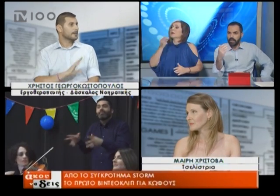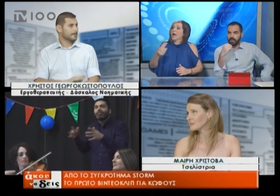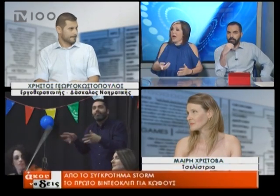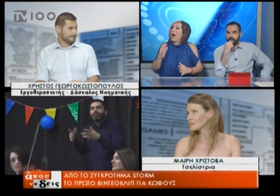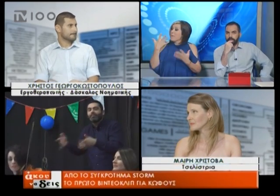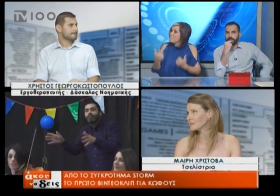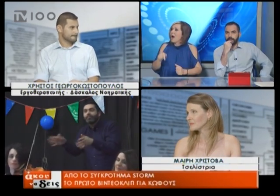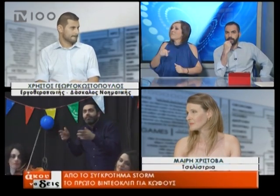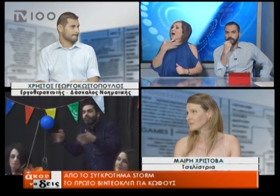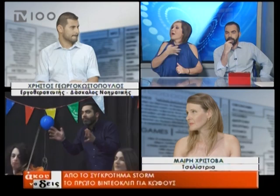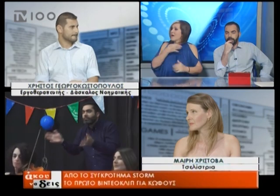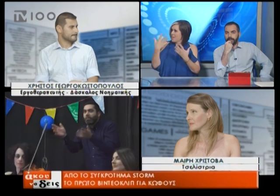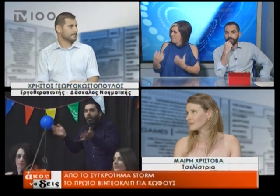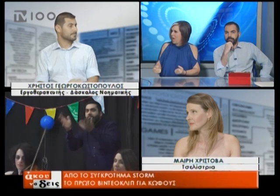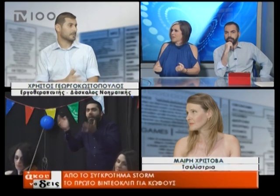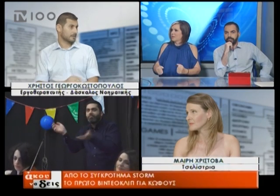ανάγκη.